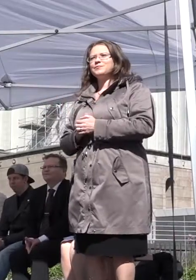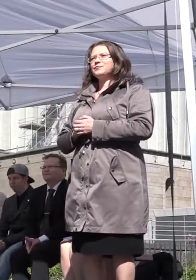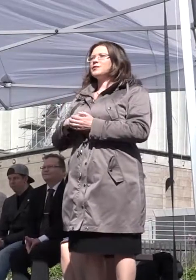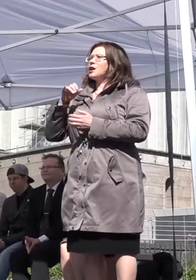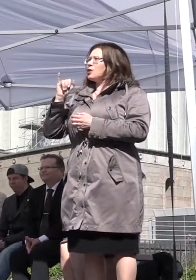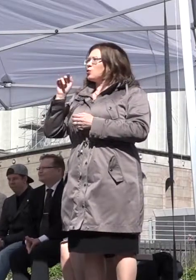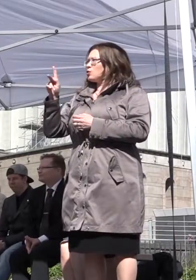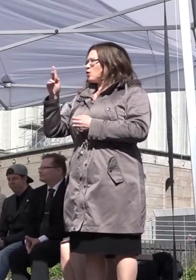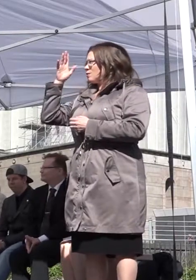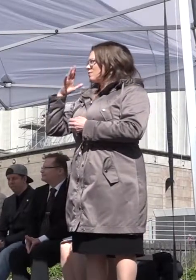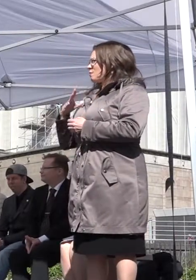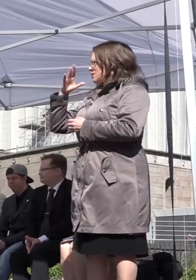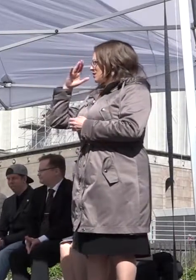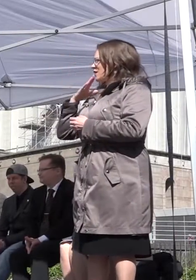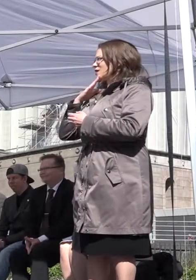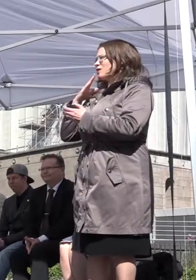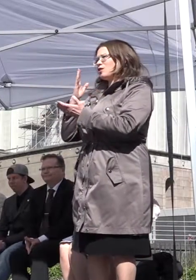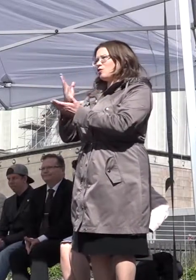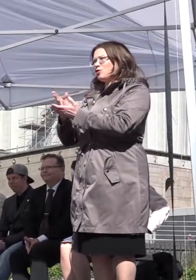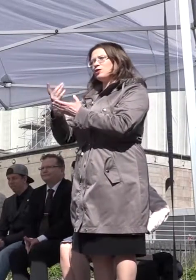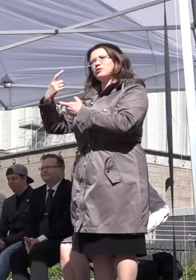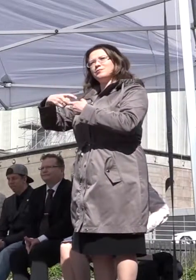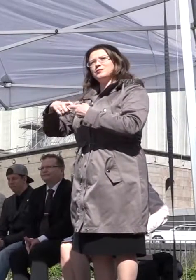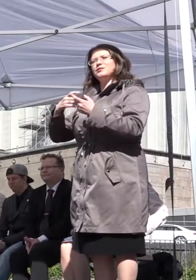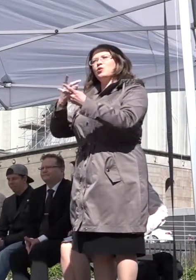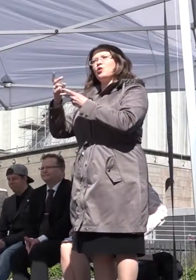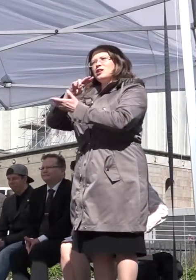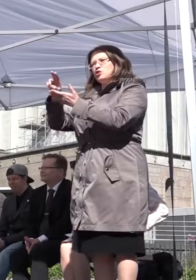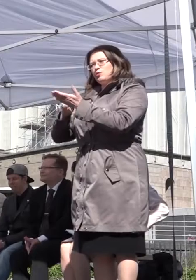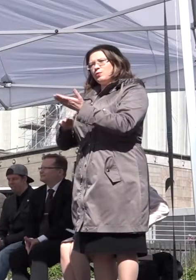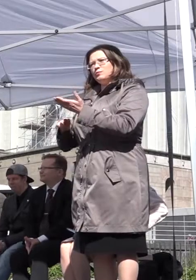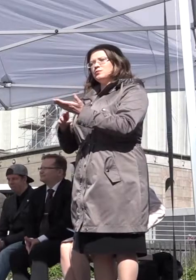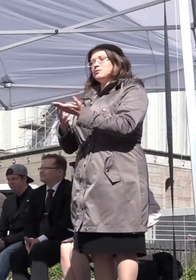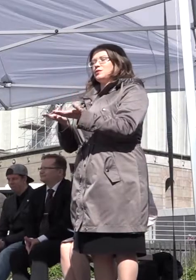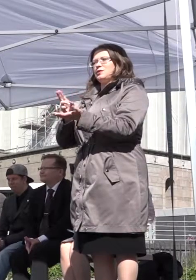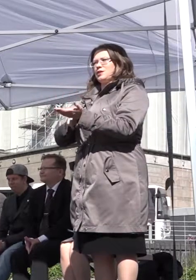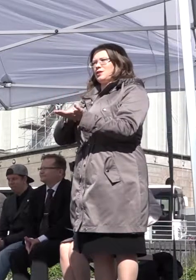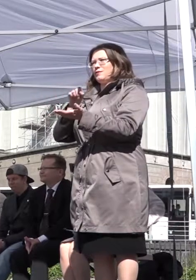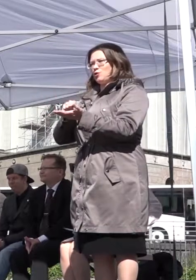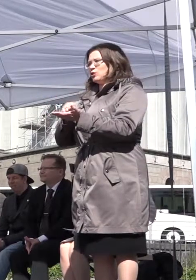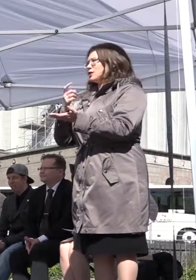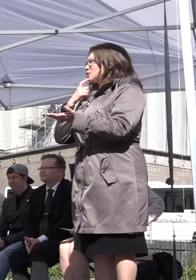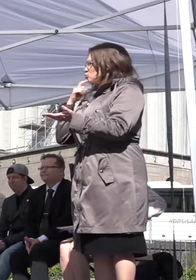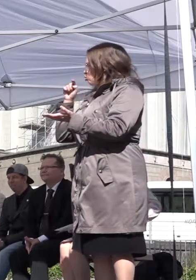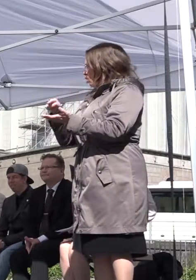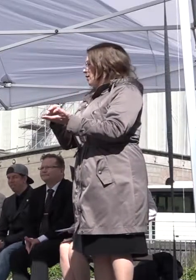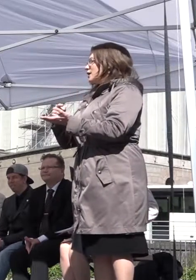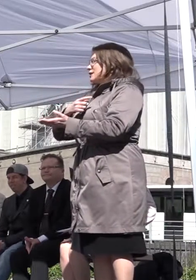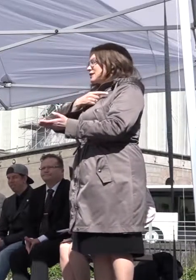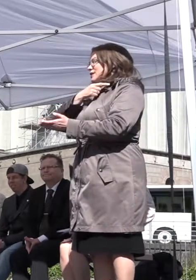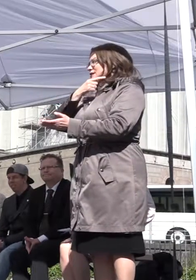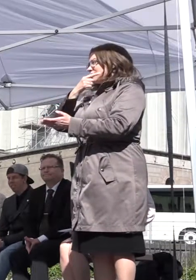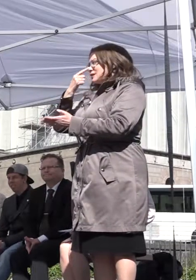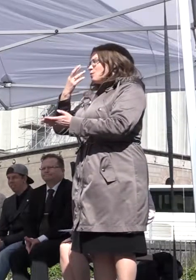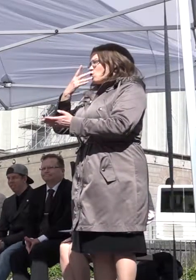YK:n vammaisten henkilöiden oikeuksia sopimuksen ratifiointiin kului Suomen osalta aikaa, kovin